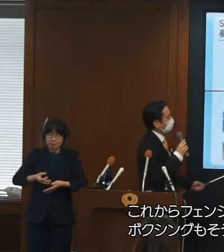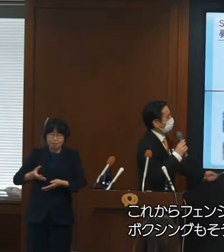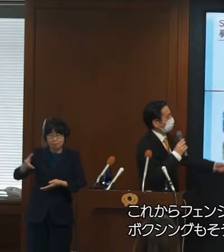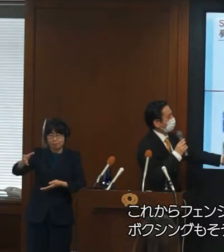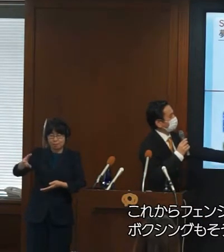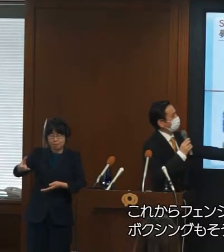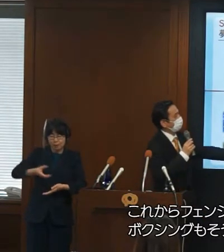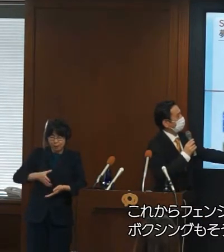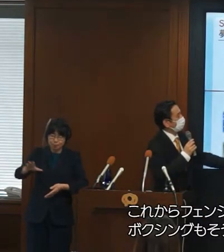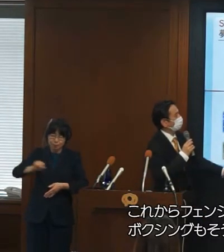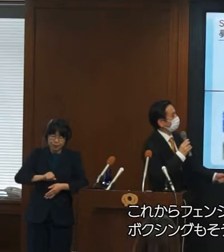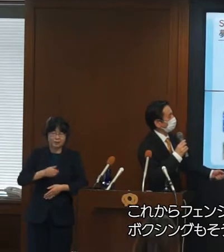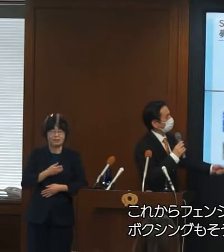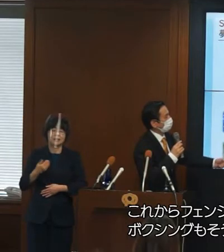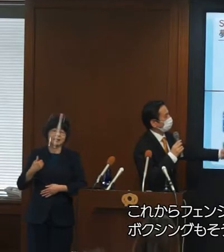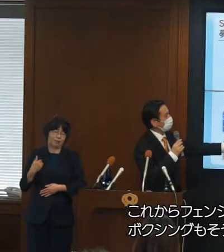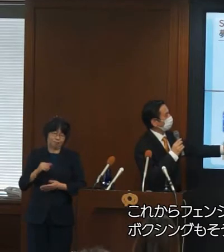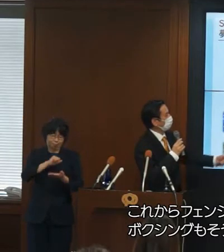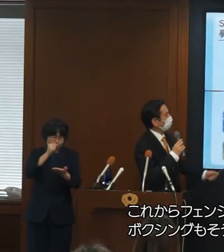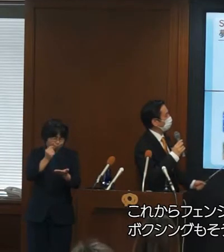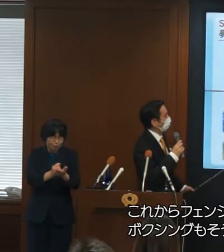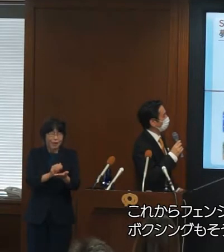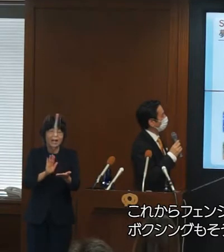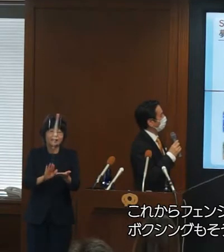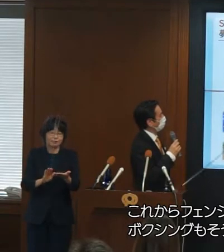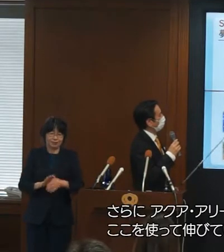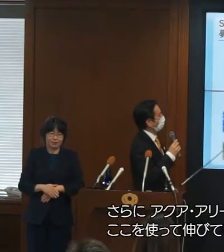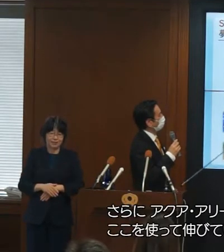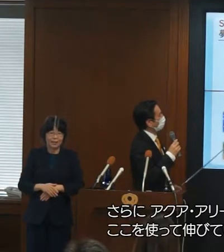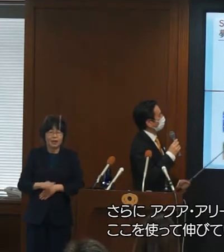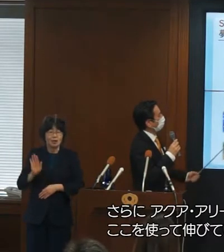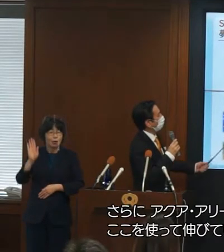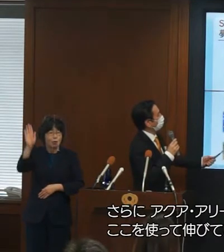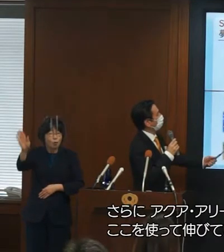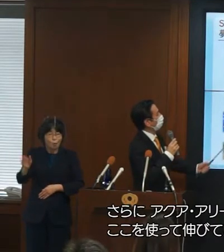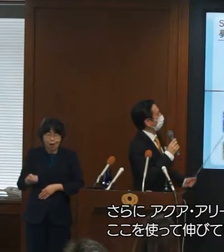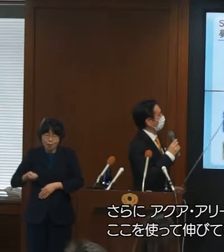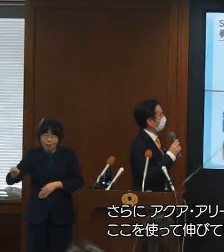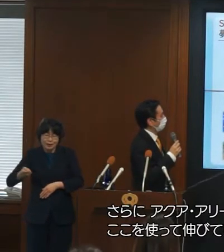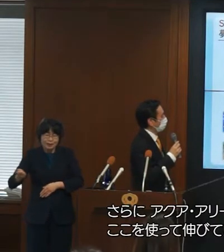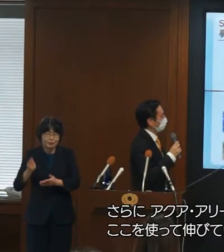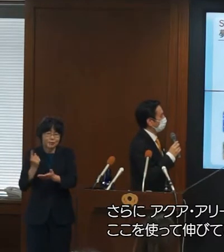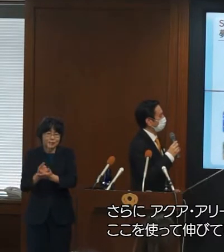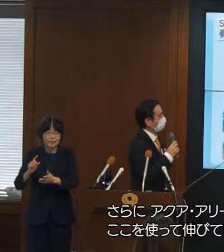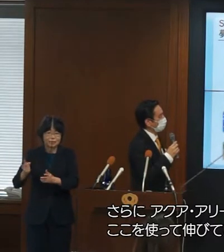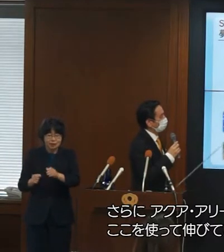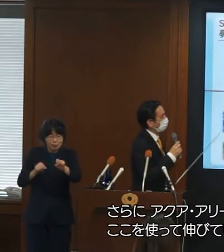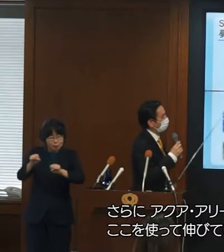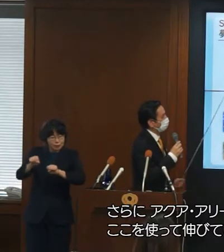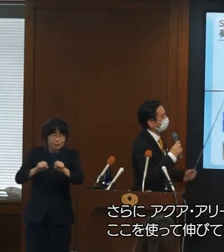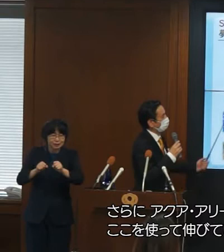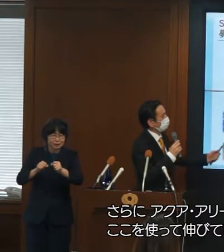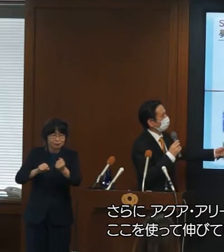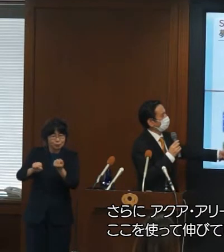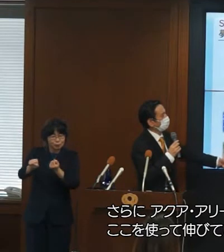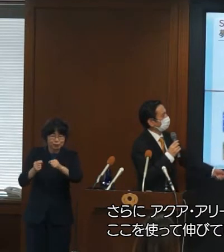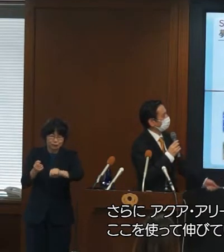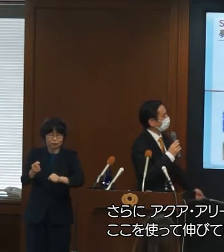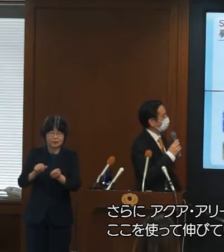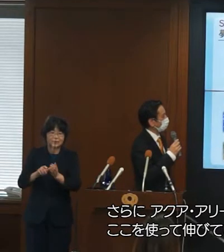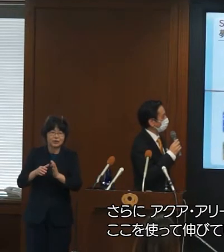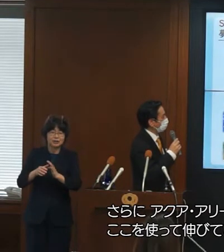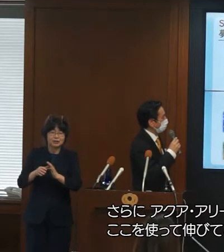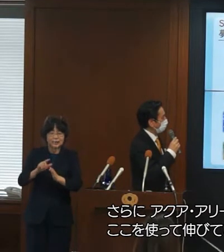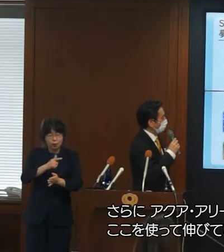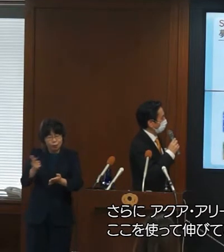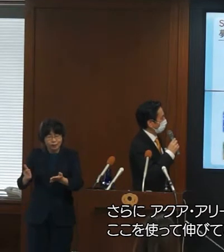からフェンシングだけではなくて、ボクシングもそうですけれども、さらにアクアアリーナ、いろんなスポーツがここ